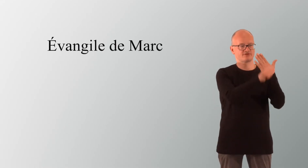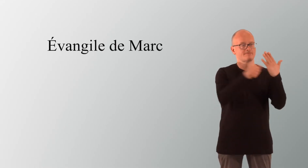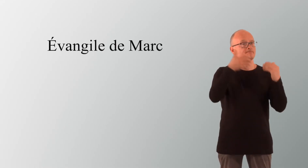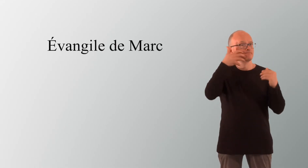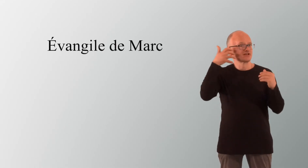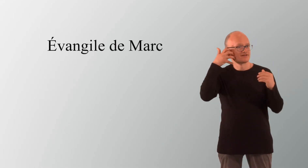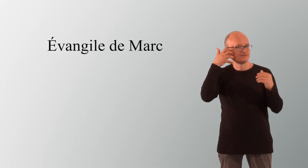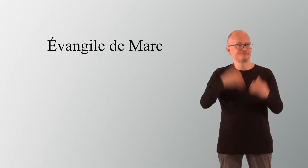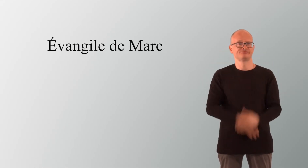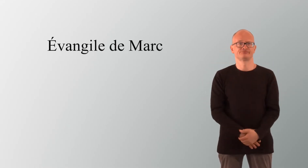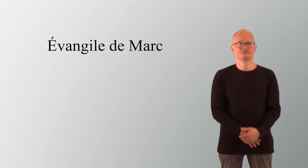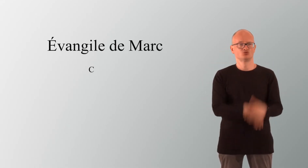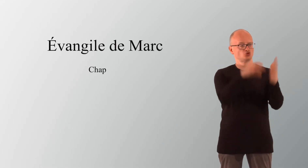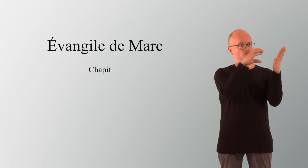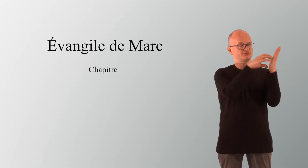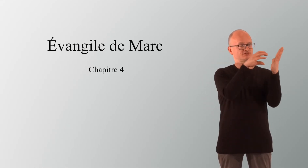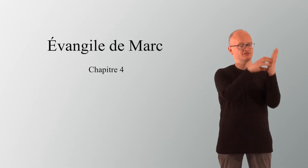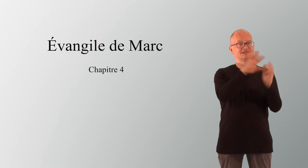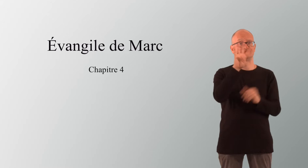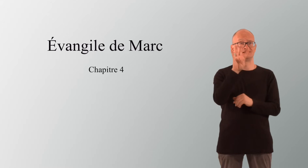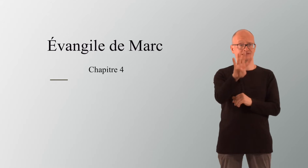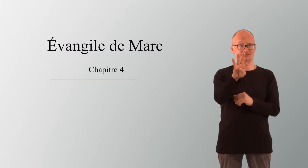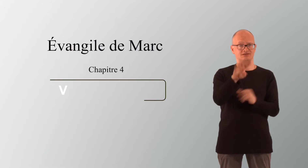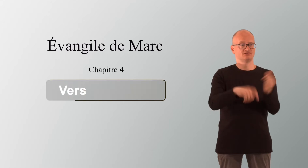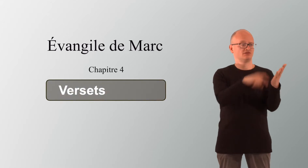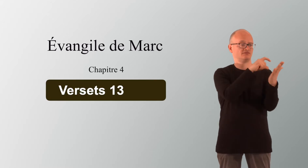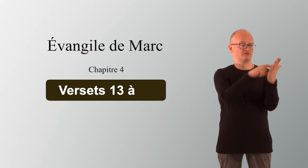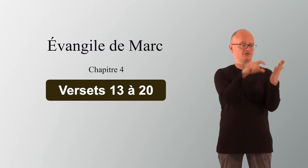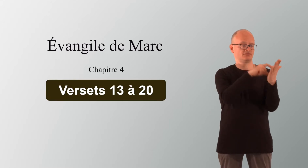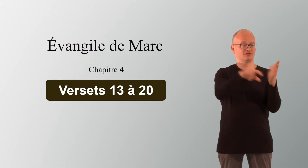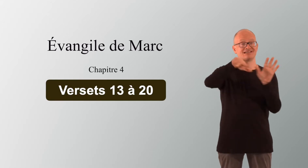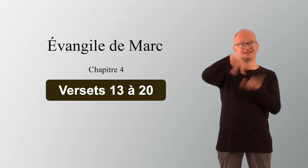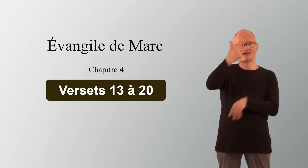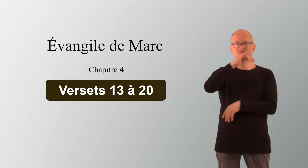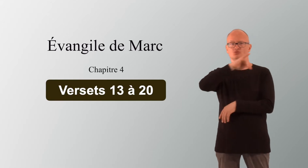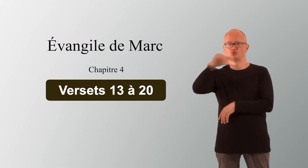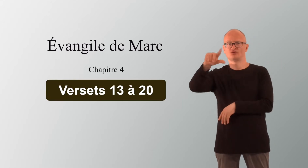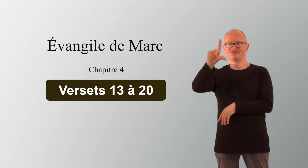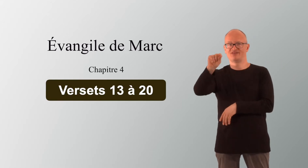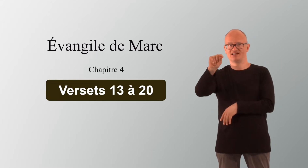Évangile de Marc, chapitre 4, versets 13 à 20.